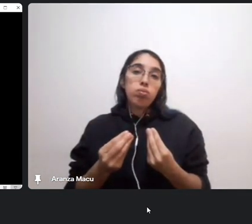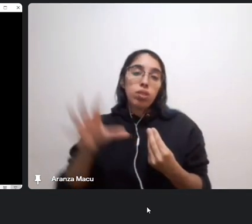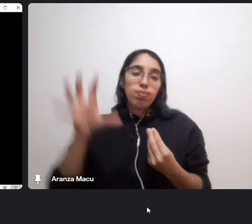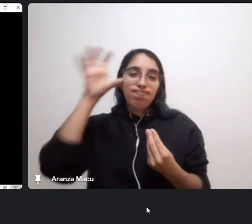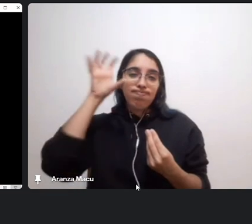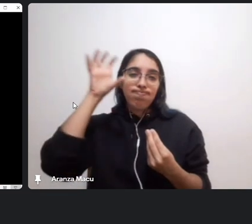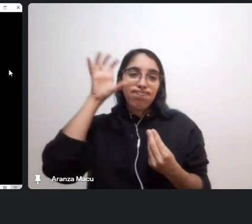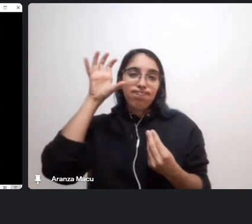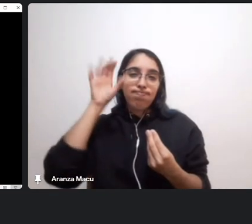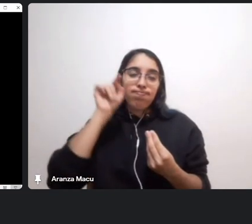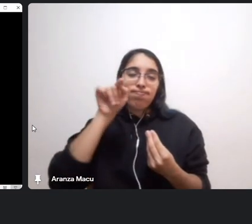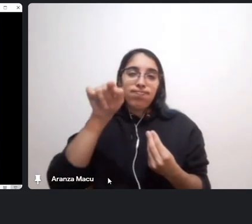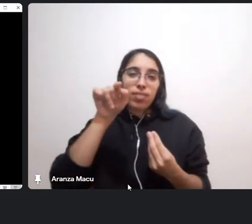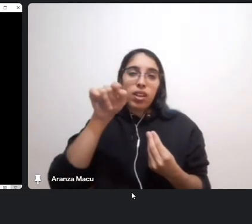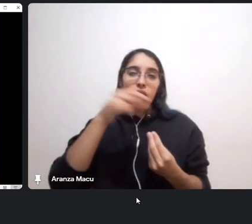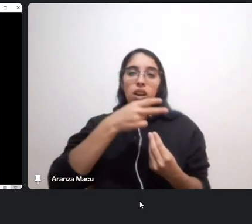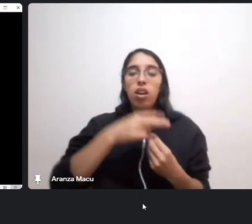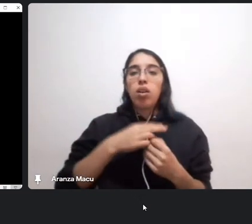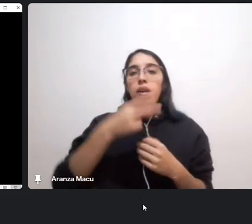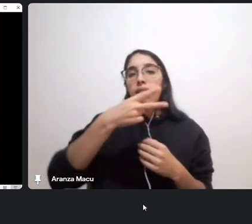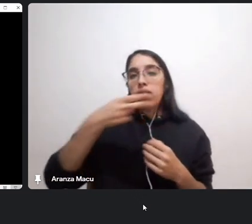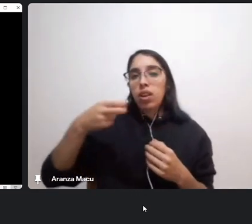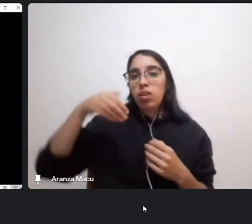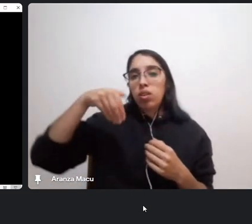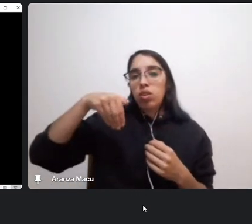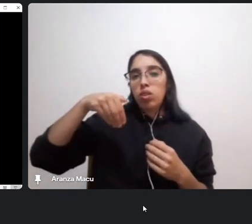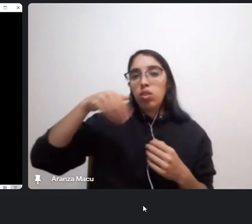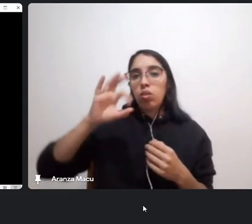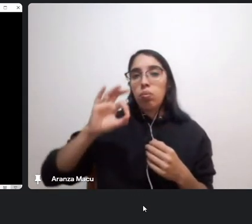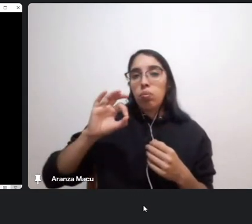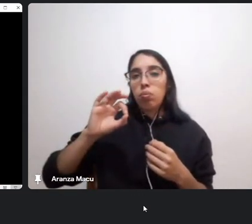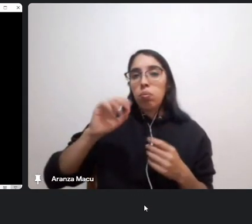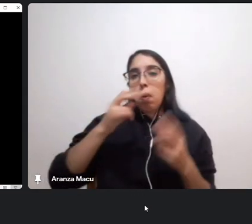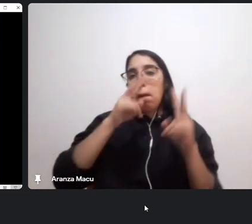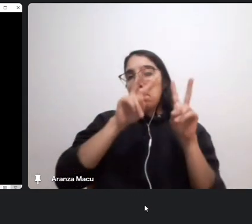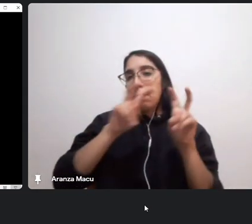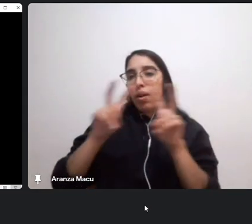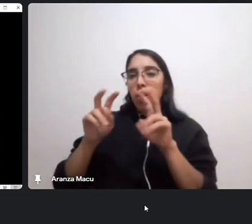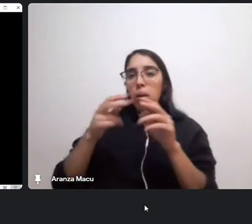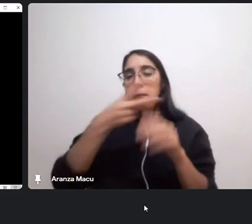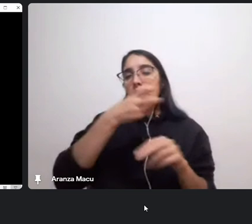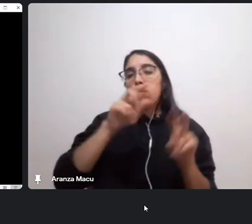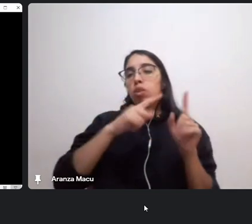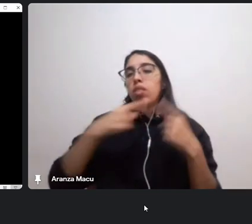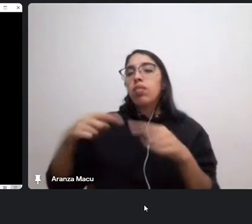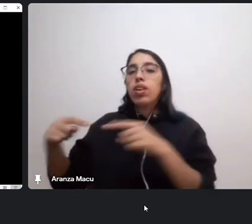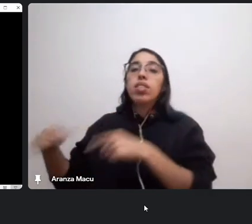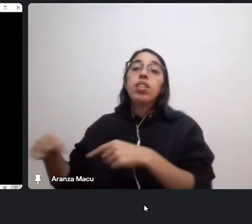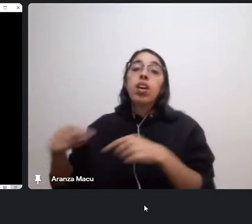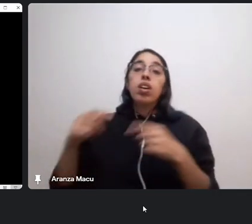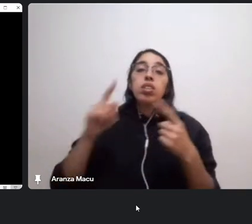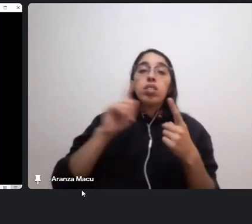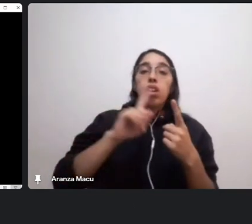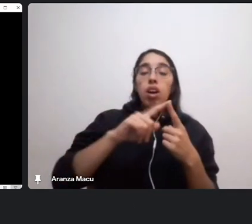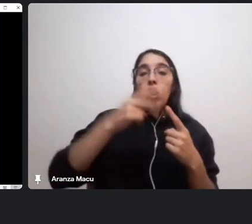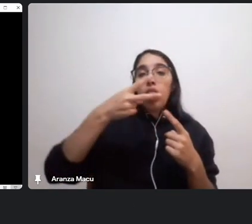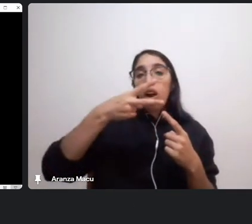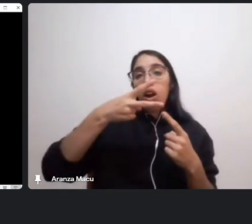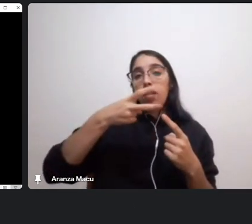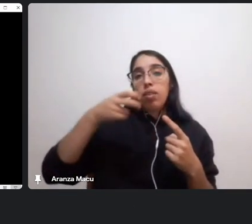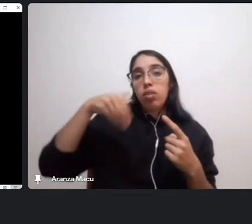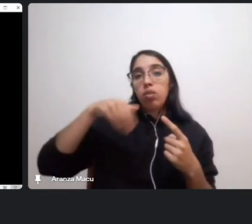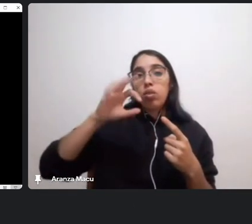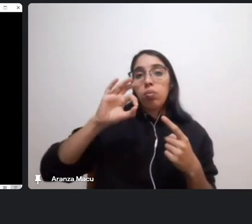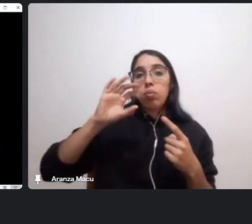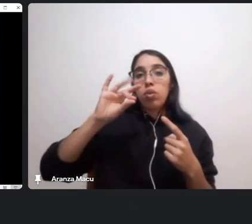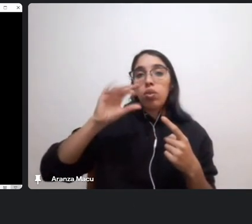tenemos verbos, distintos tipos de verbos. Verbos modales, ¿qué más dijimos? Si aparecieran en un orden,